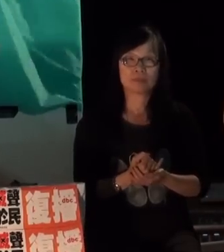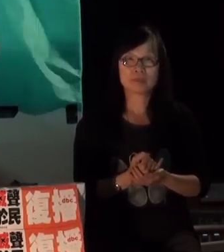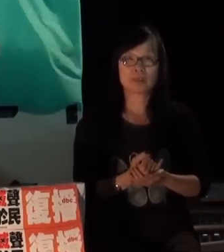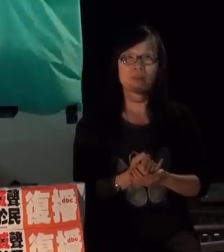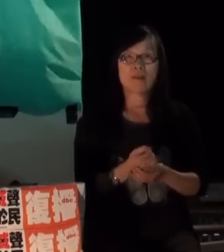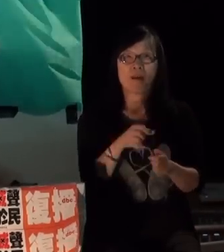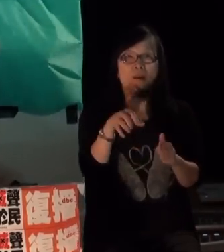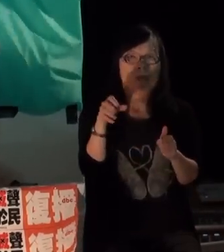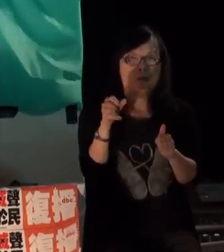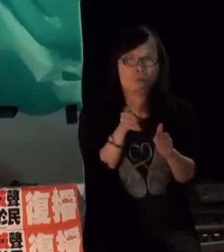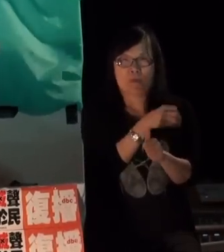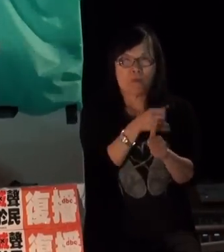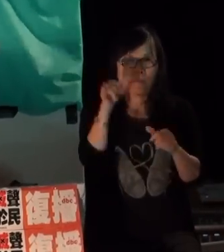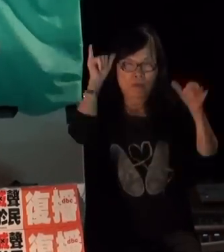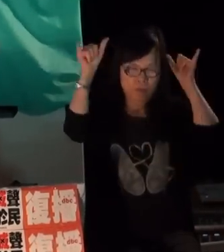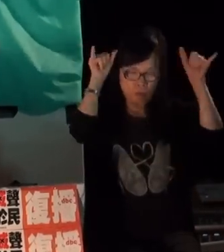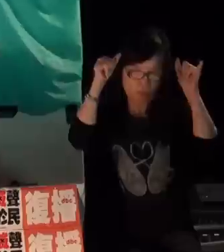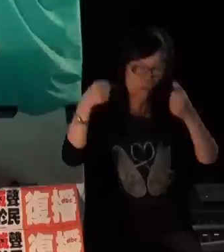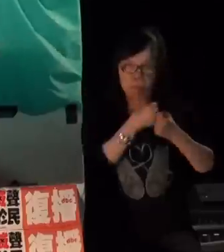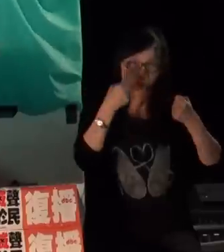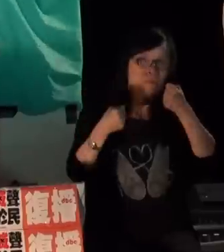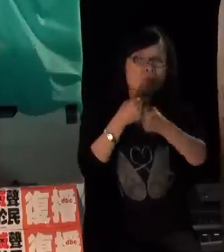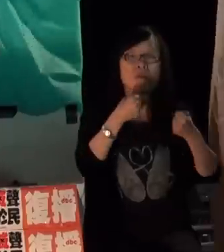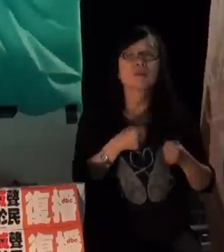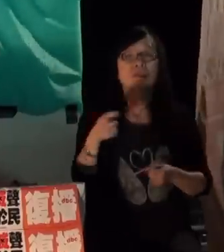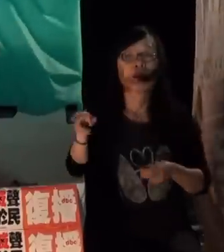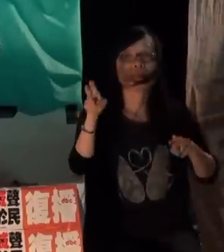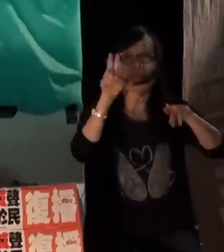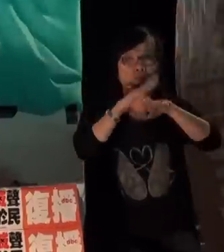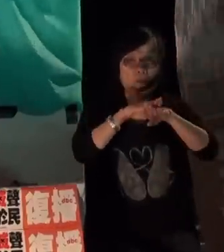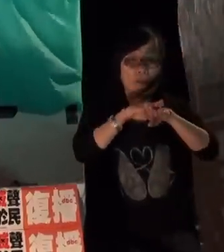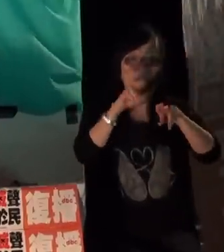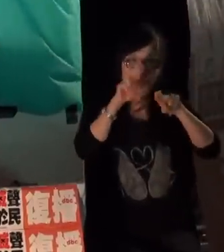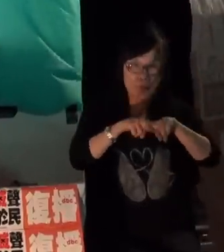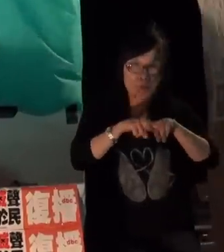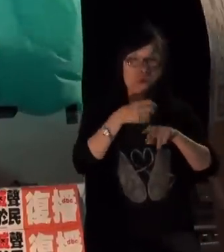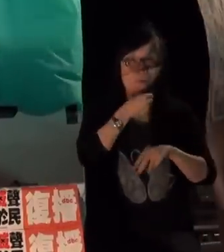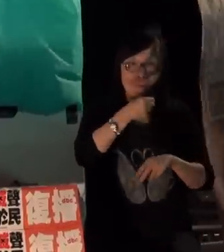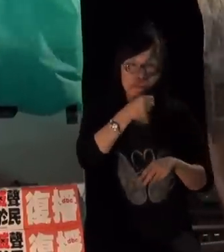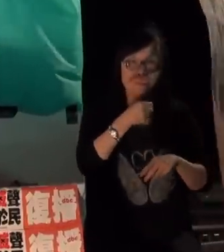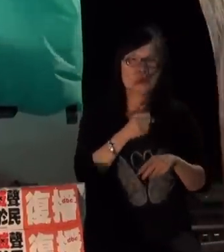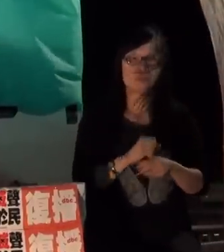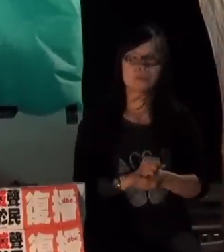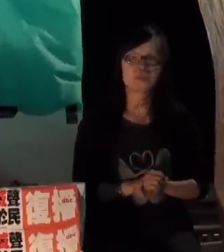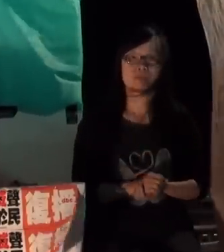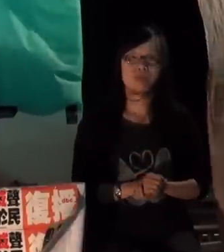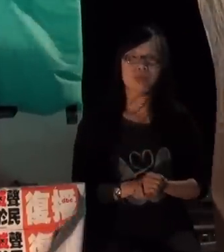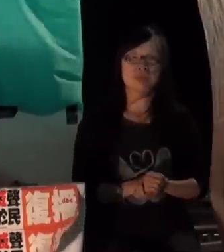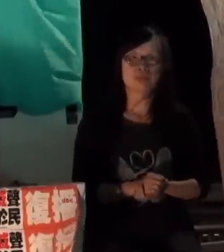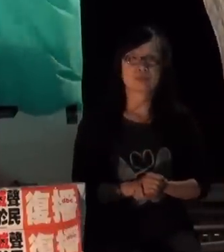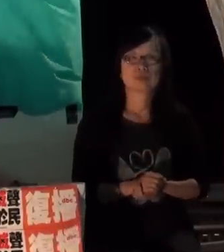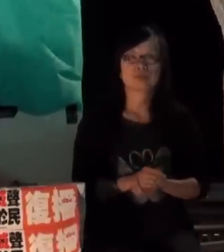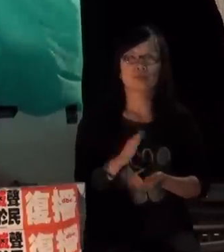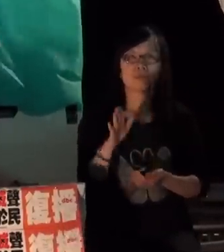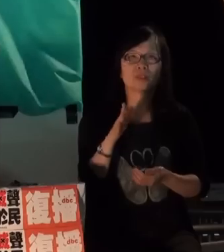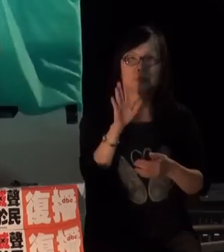粗暴啦， 粗暴係咪啊？喂，佢七次封威係唔同嘅喎，七次封威，咁你仲可以急